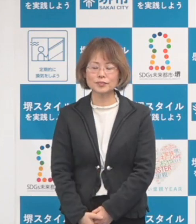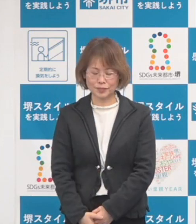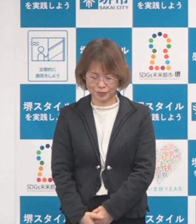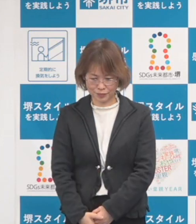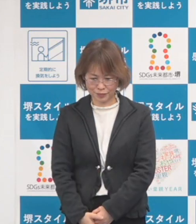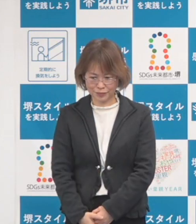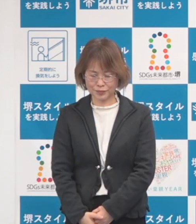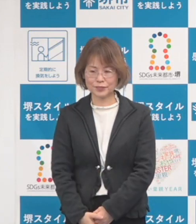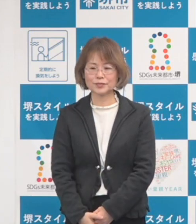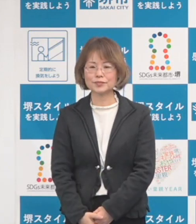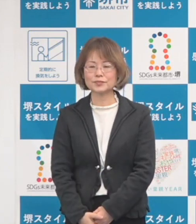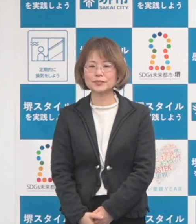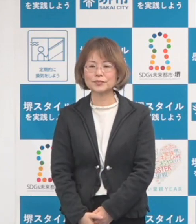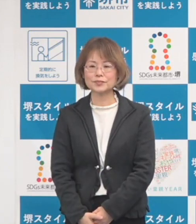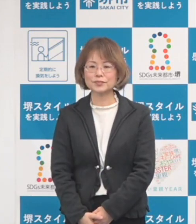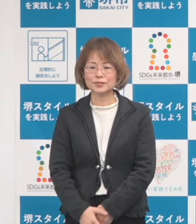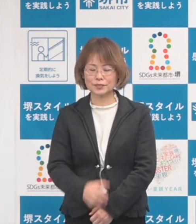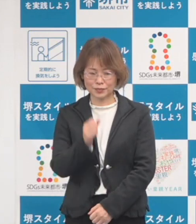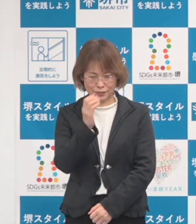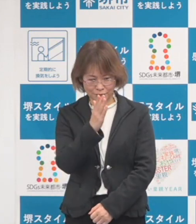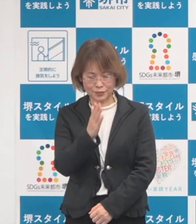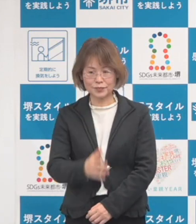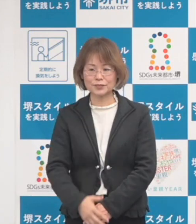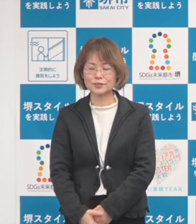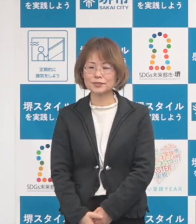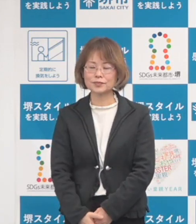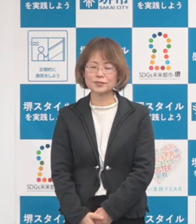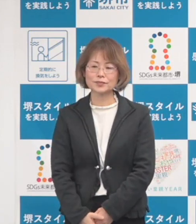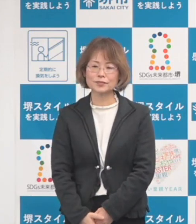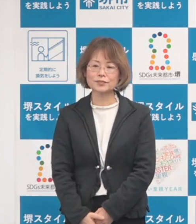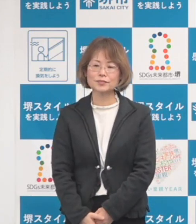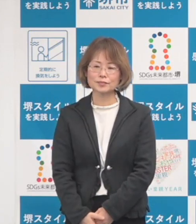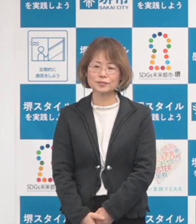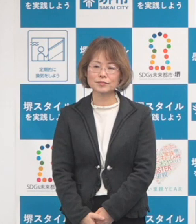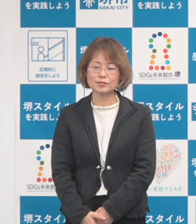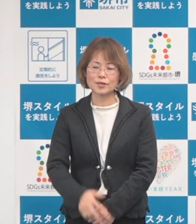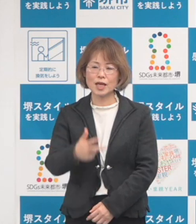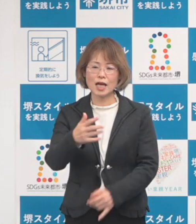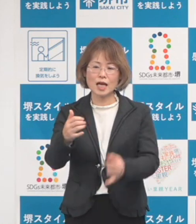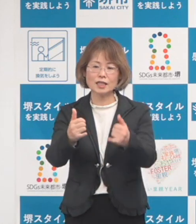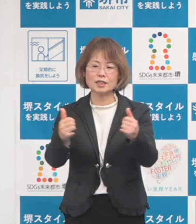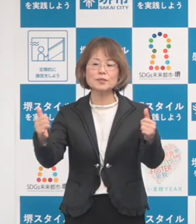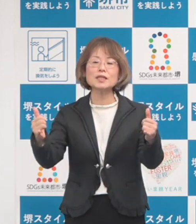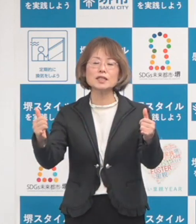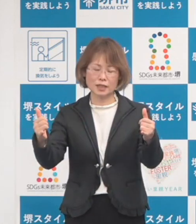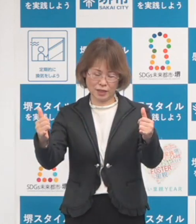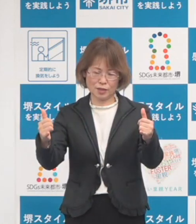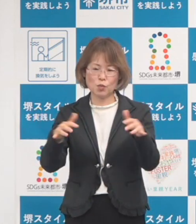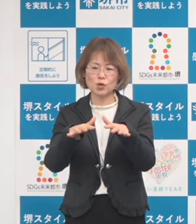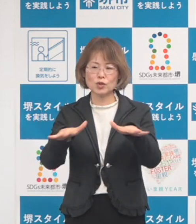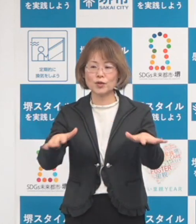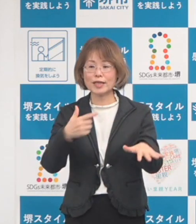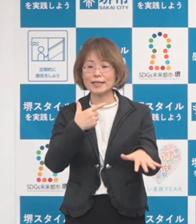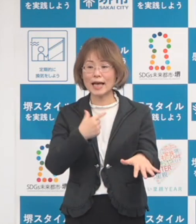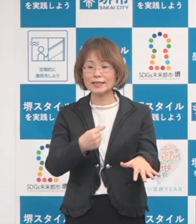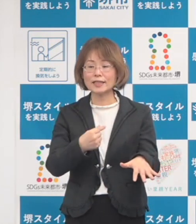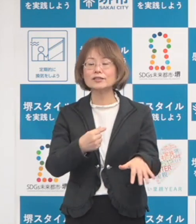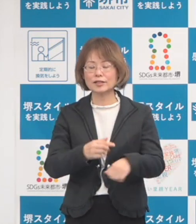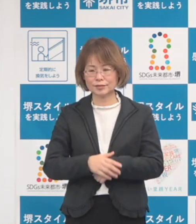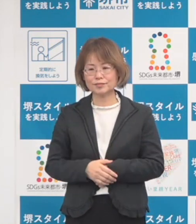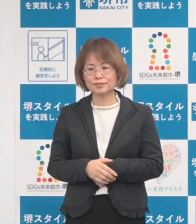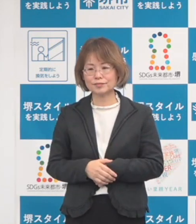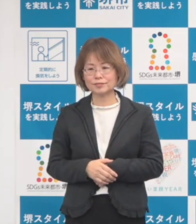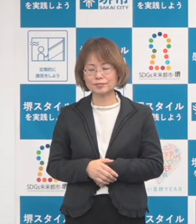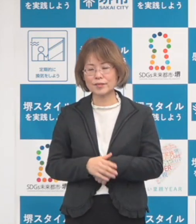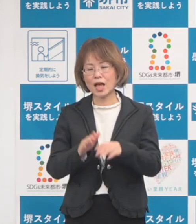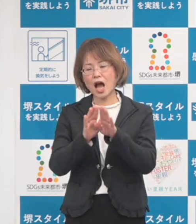産経新聞藤谷と申します。よろしくお願いします。市民にも拡大していきたいということなんですが、始められる